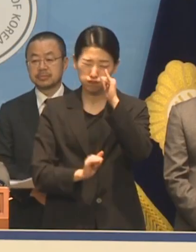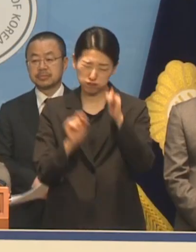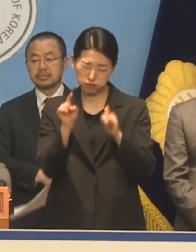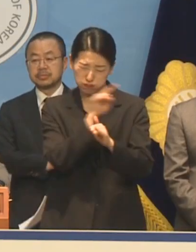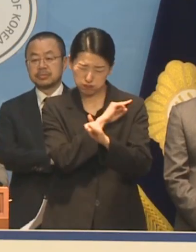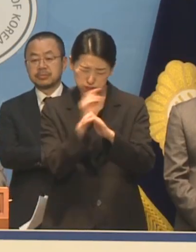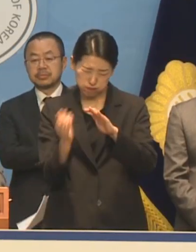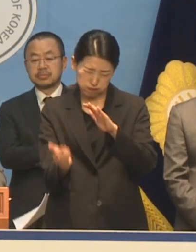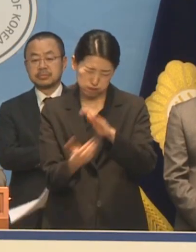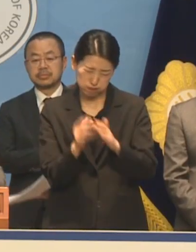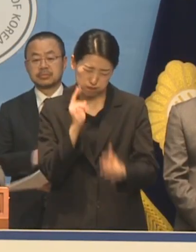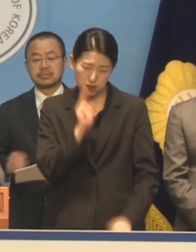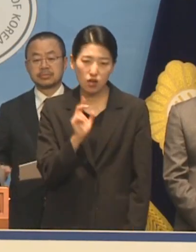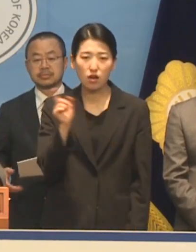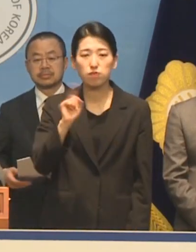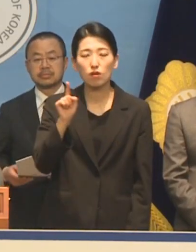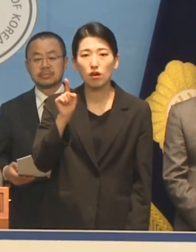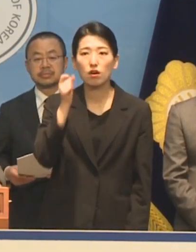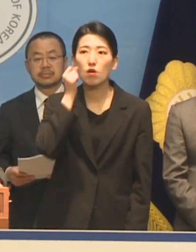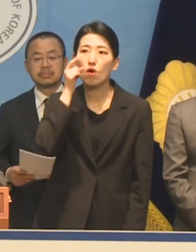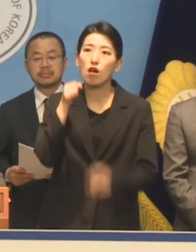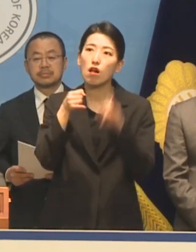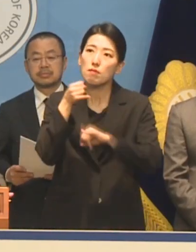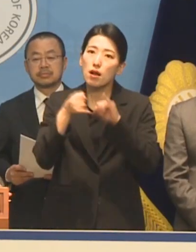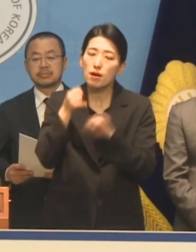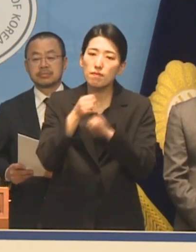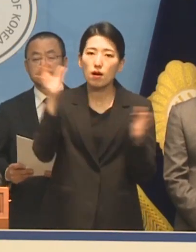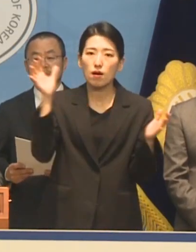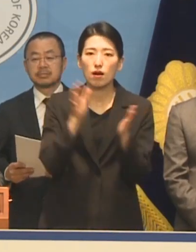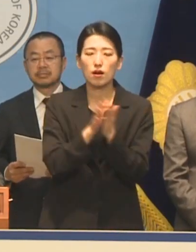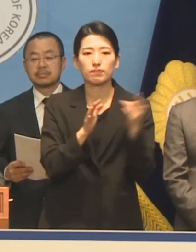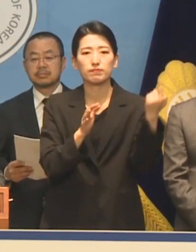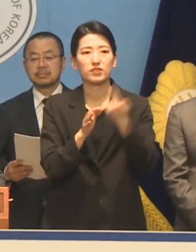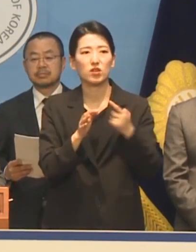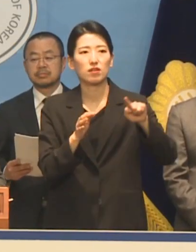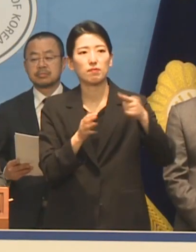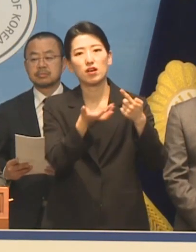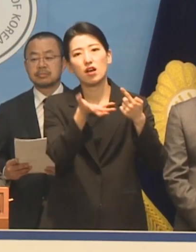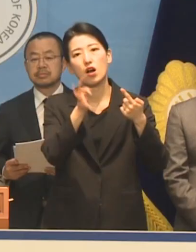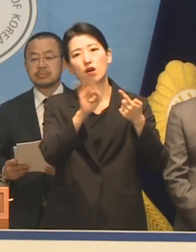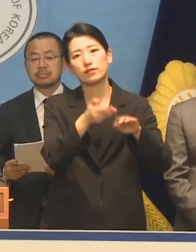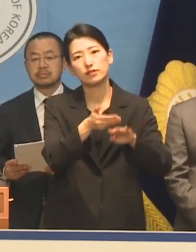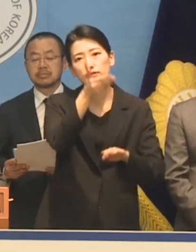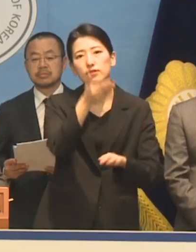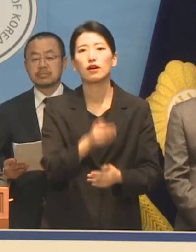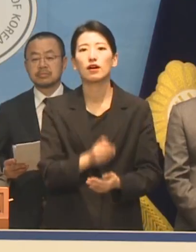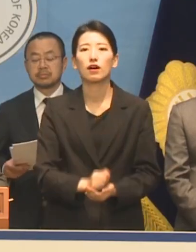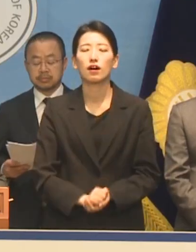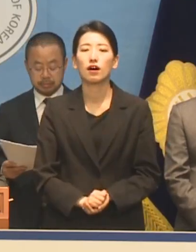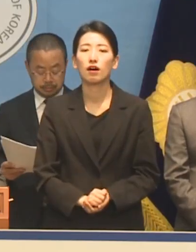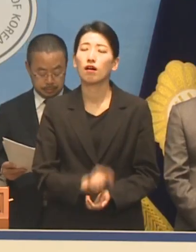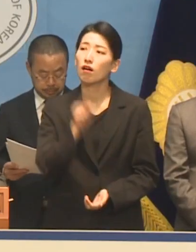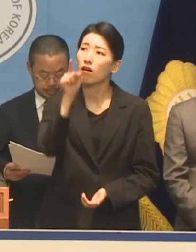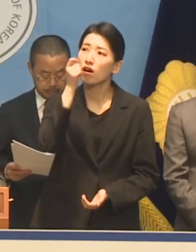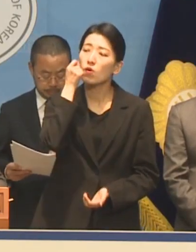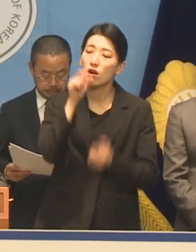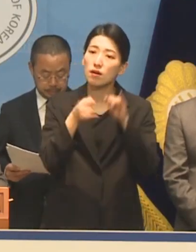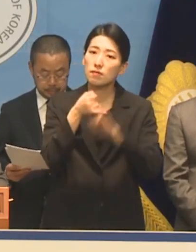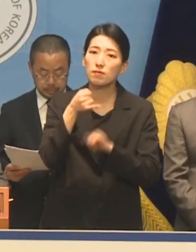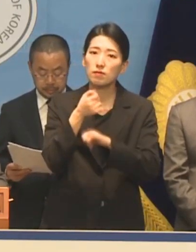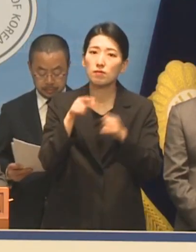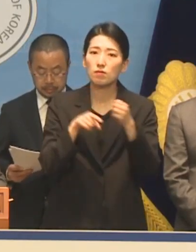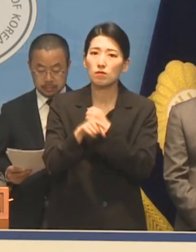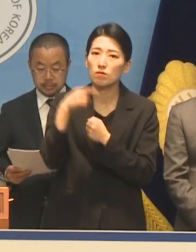임금 체불을 했던 대유 위니아 그룹의 박영우 회장이 사실은 임금 체불의 원인이나 이런 부분